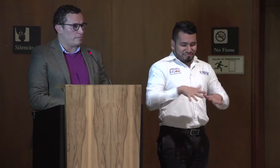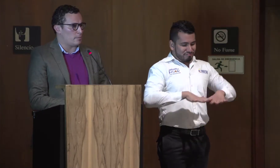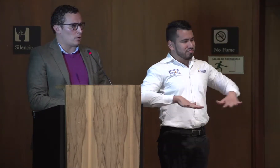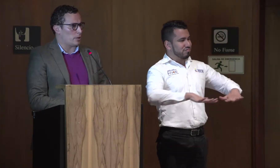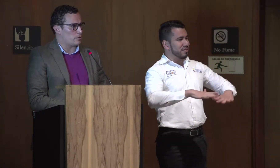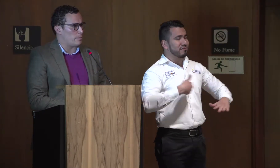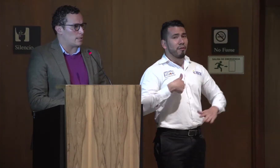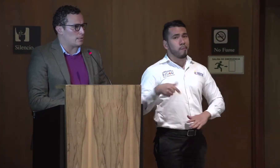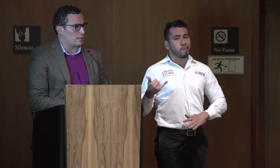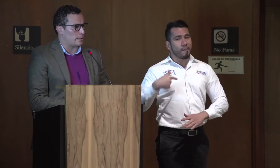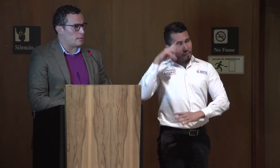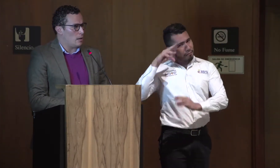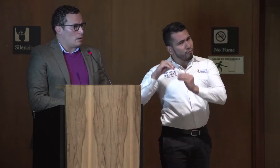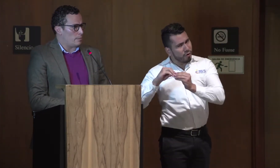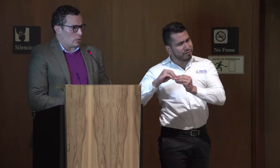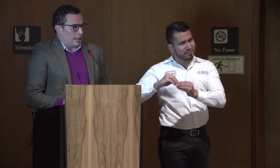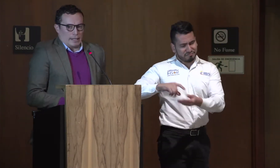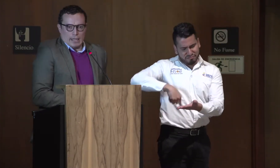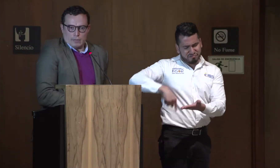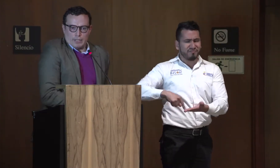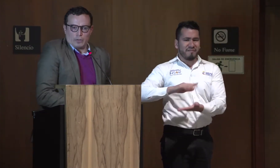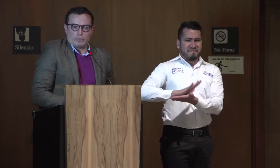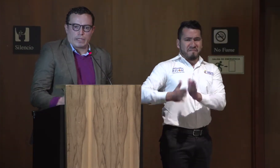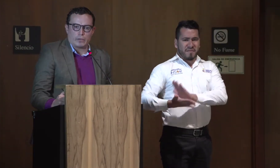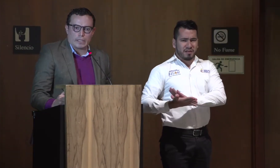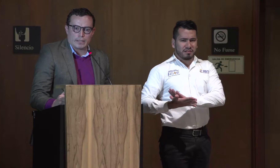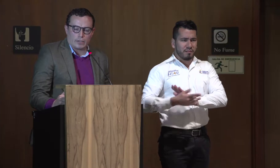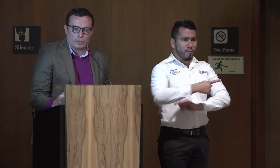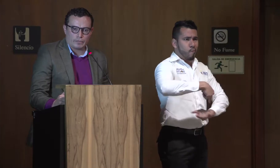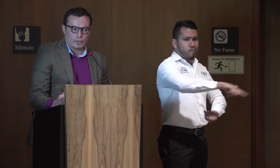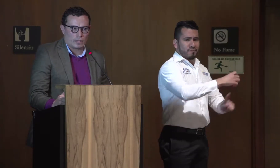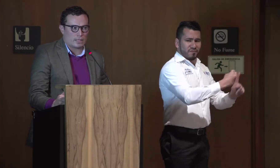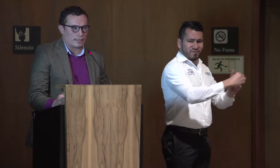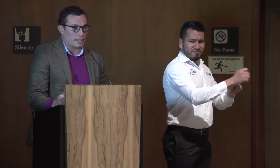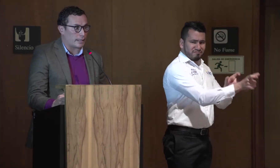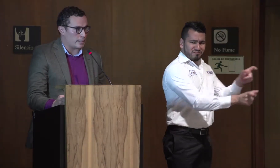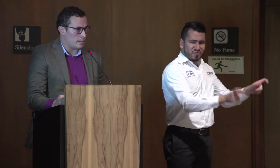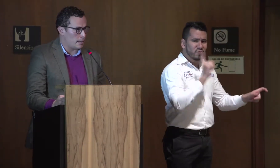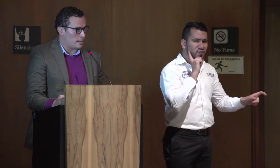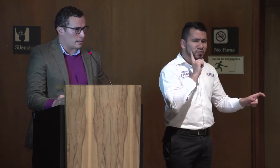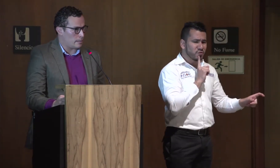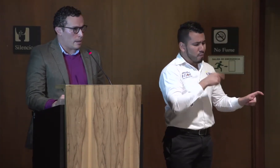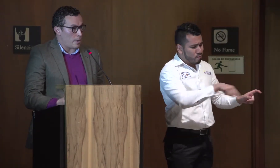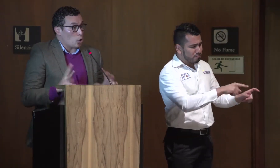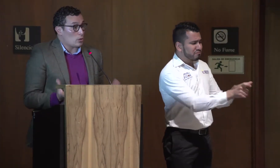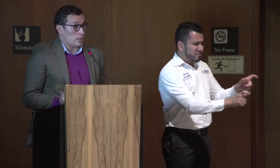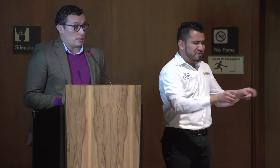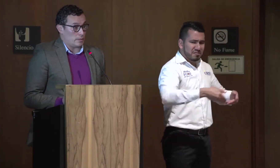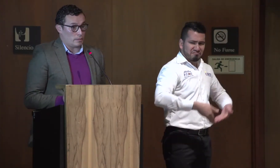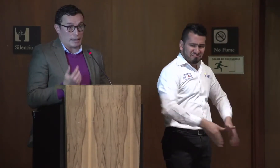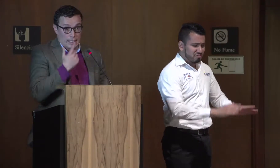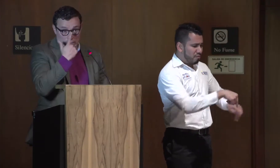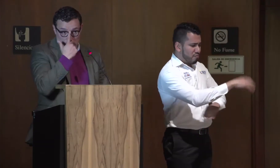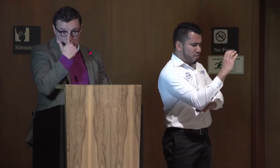de firmar acuerdos de paz, etcétera, pero que en realidad la sociedad colombiana lo viene haciendo desde hace décadas, ¿sí? Pero hoy con